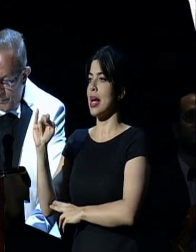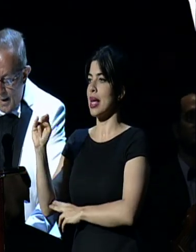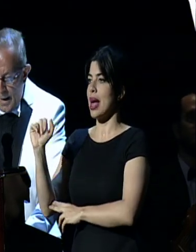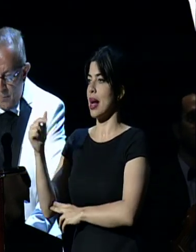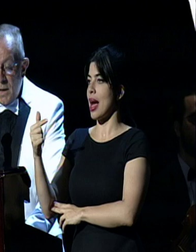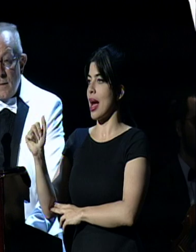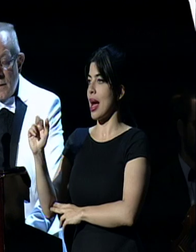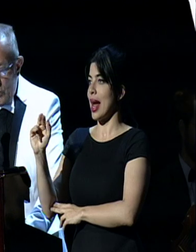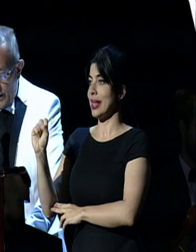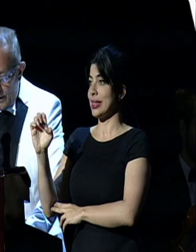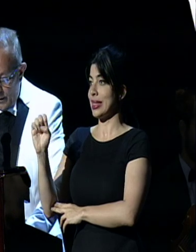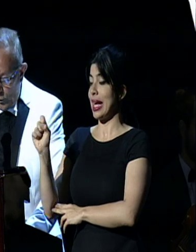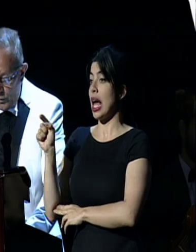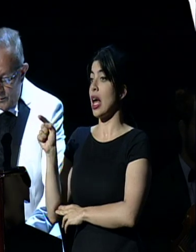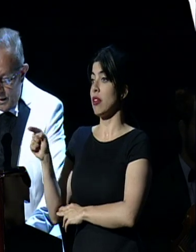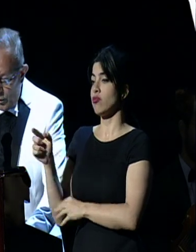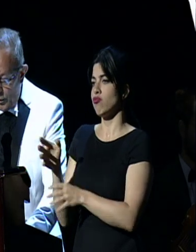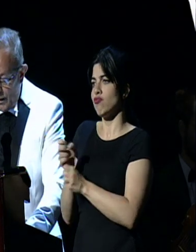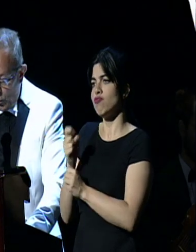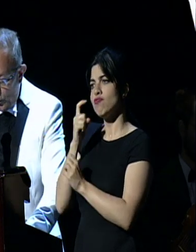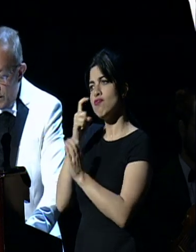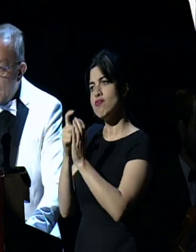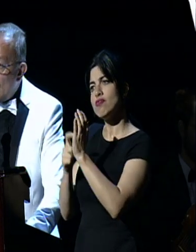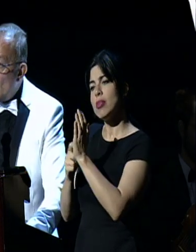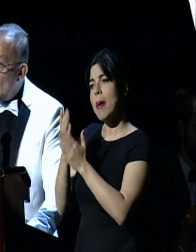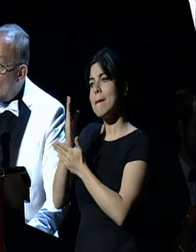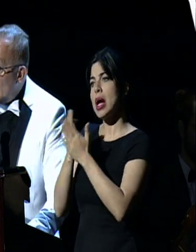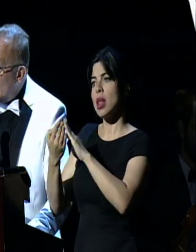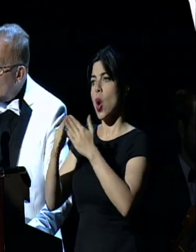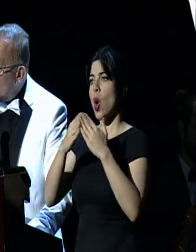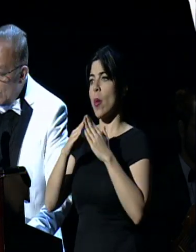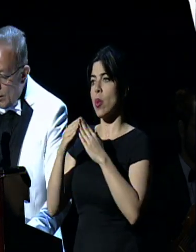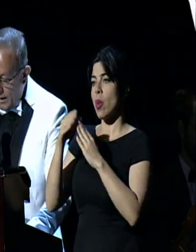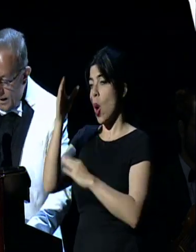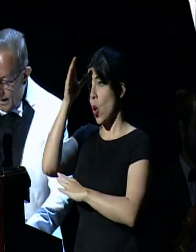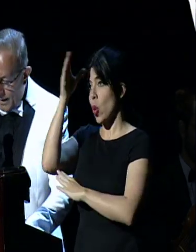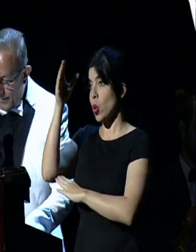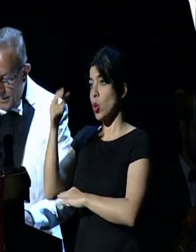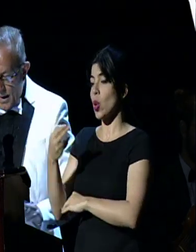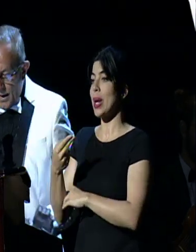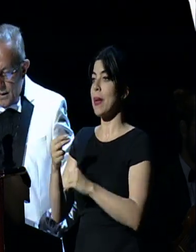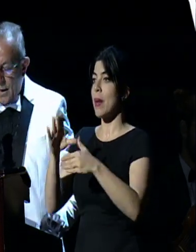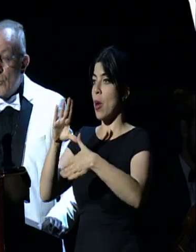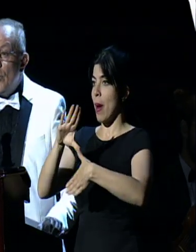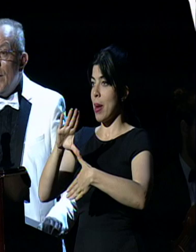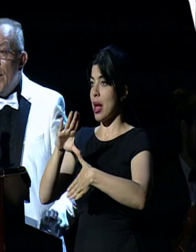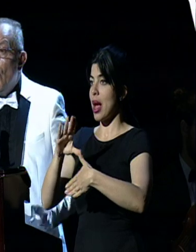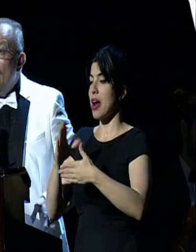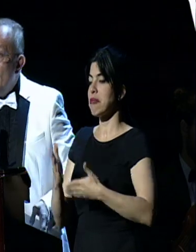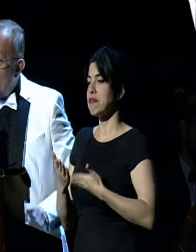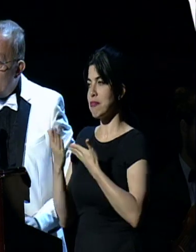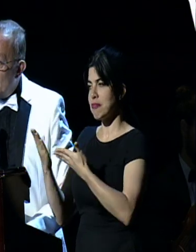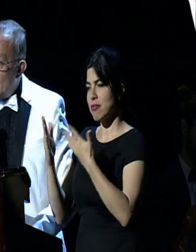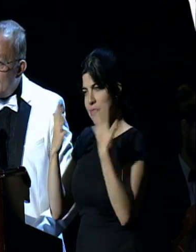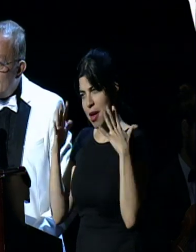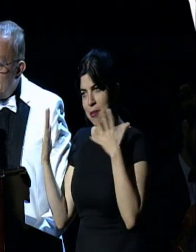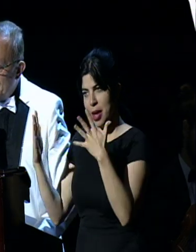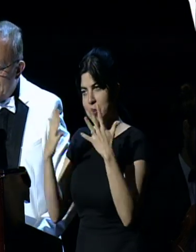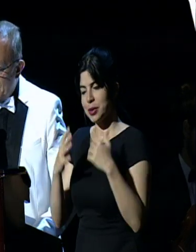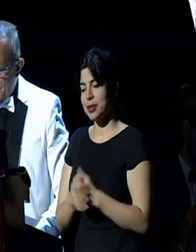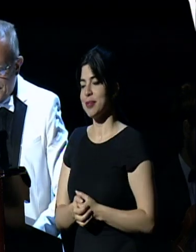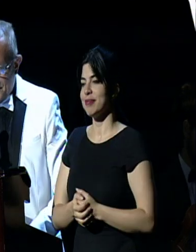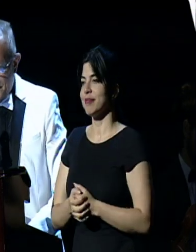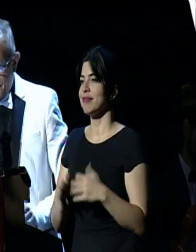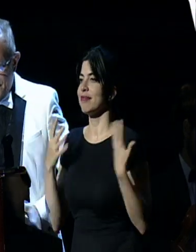Córdoba, merecedora del reconocimiento de la comunidad cultural iberoamericana. Démosle un fuerte aplauso.